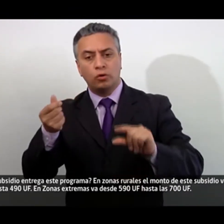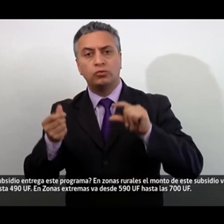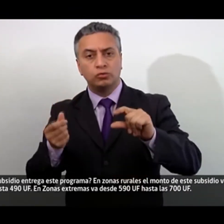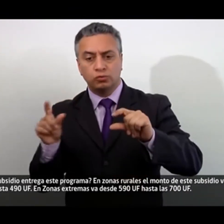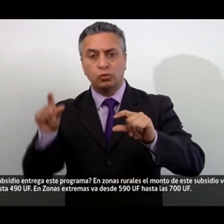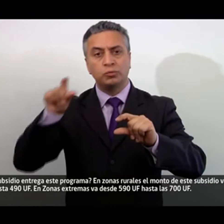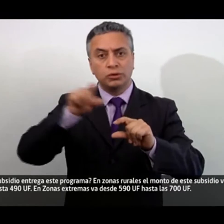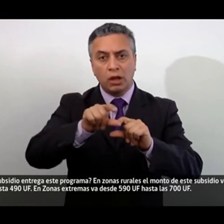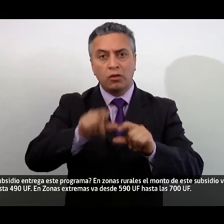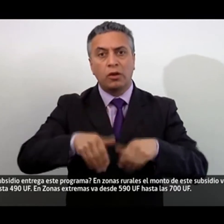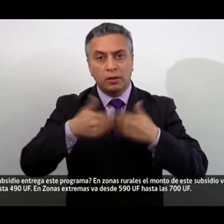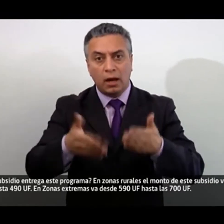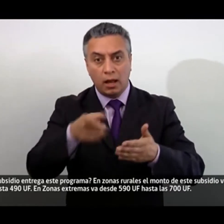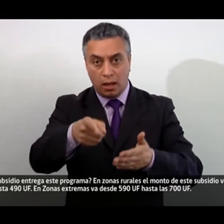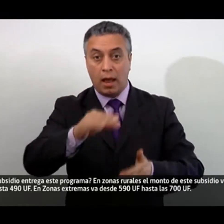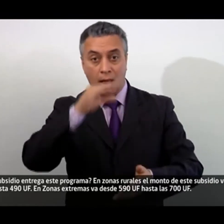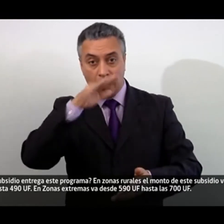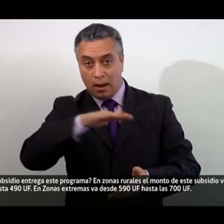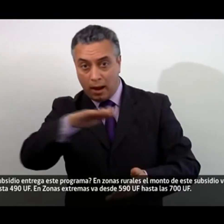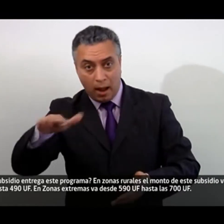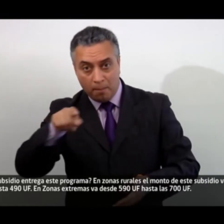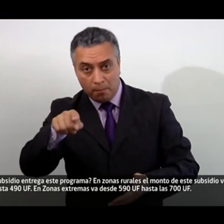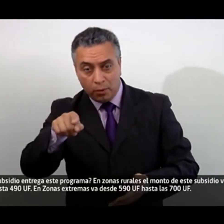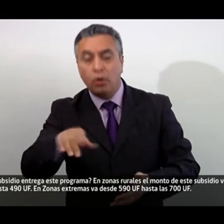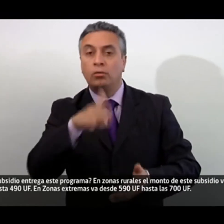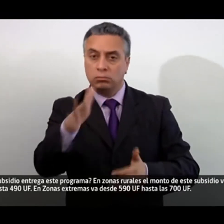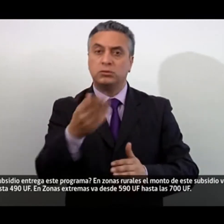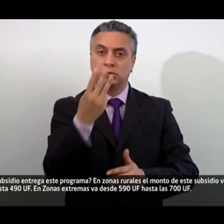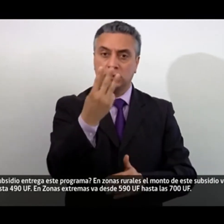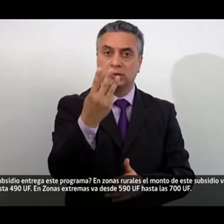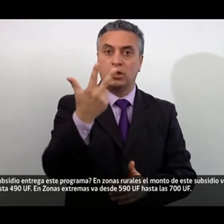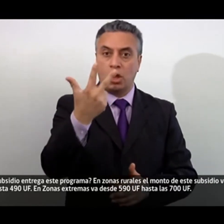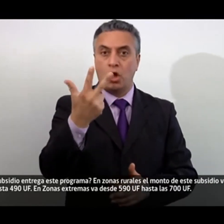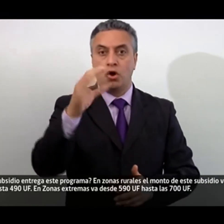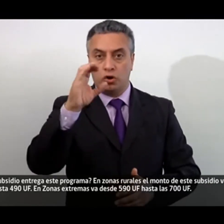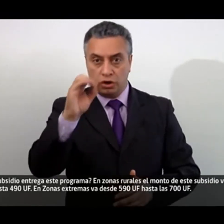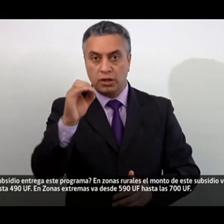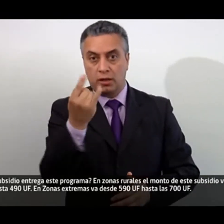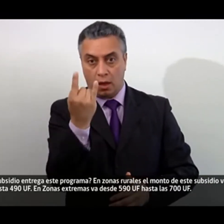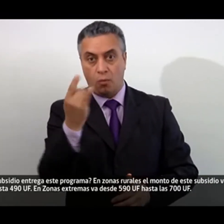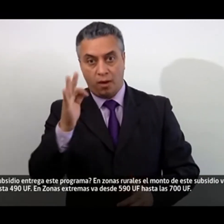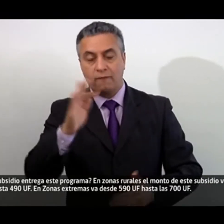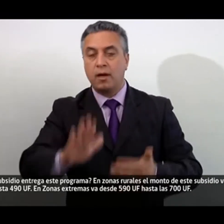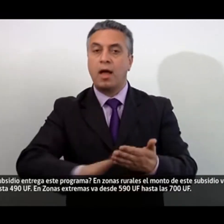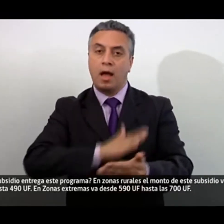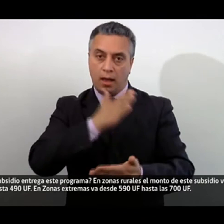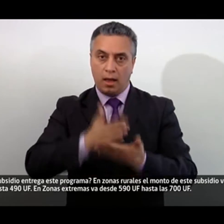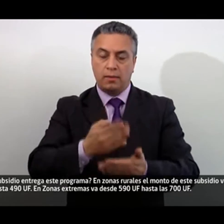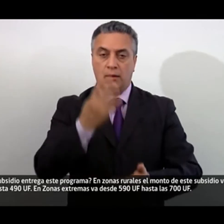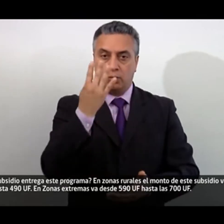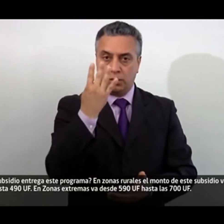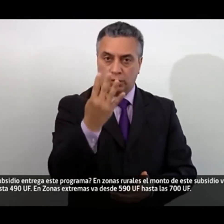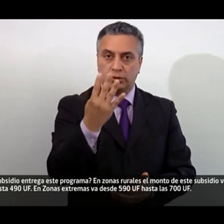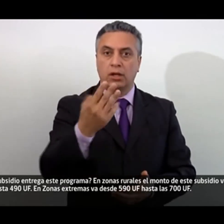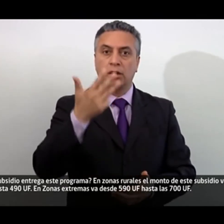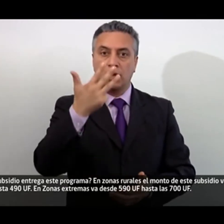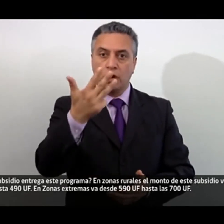En zona rural, desde 380 UF hasta 490 unidades